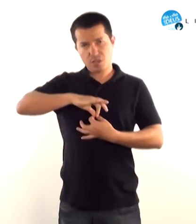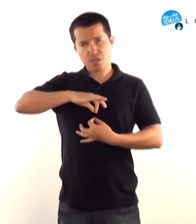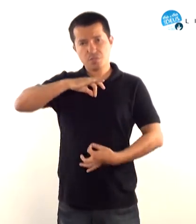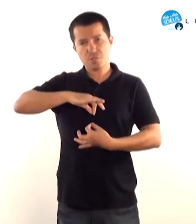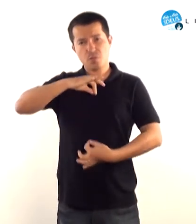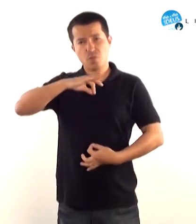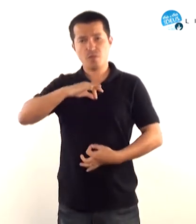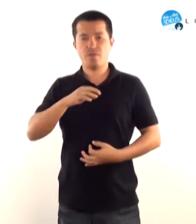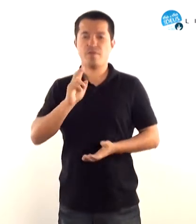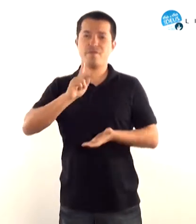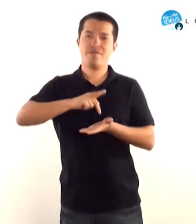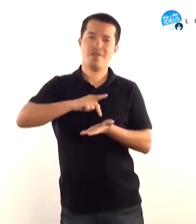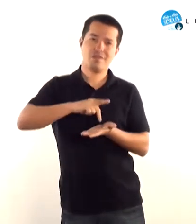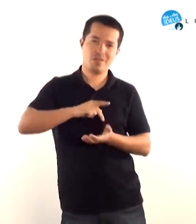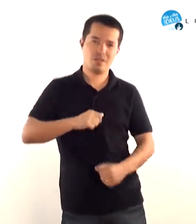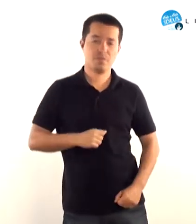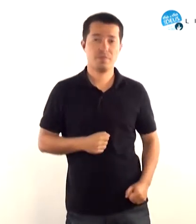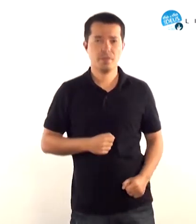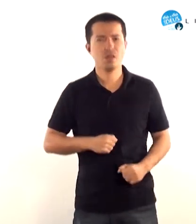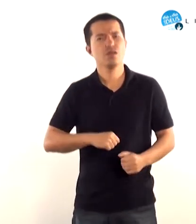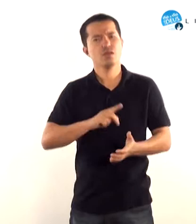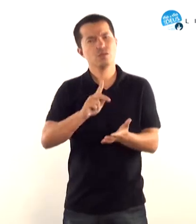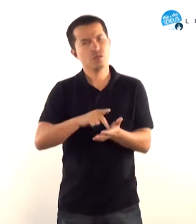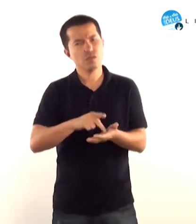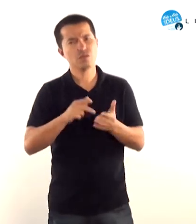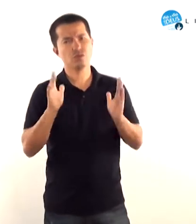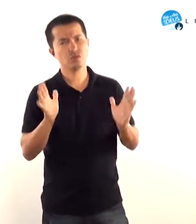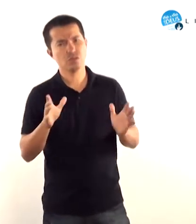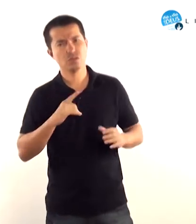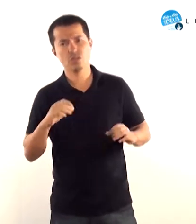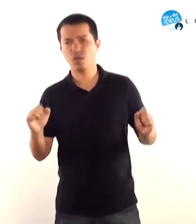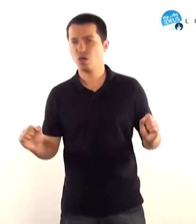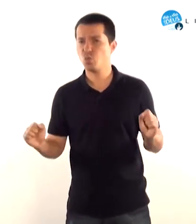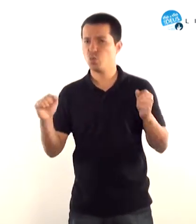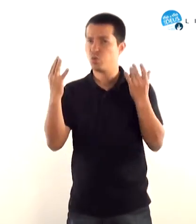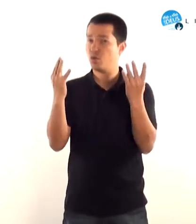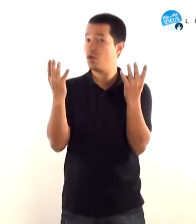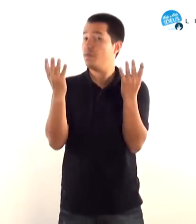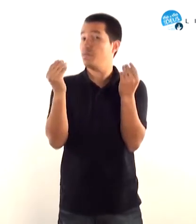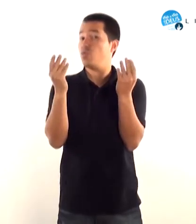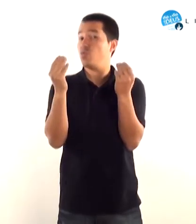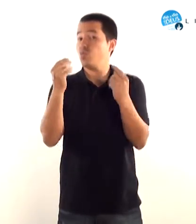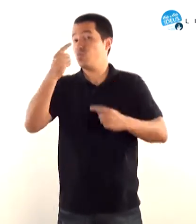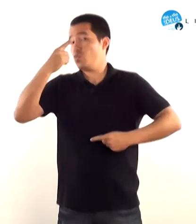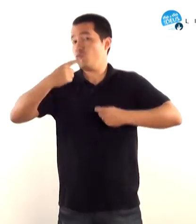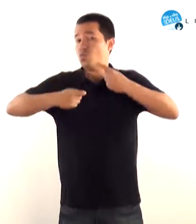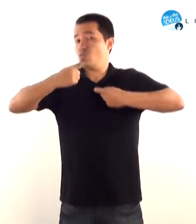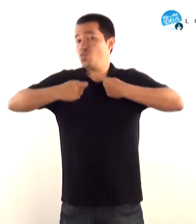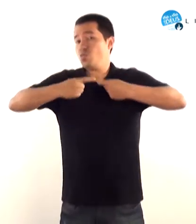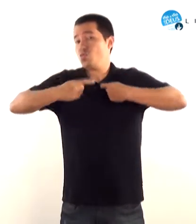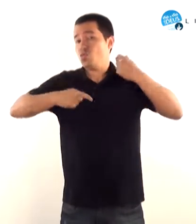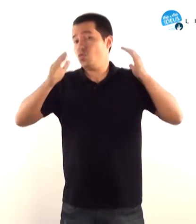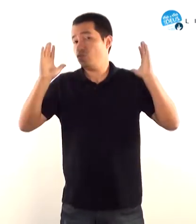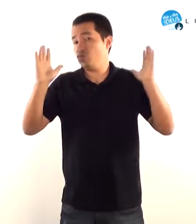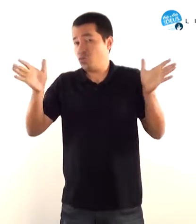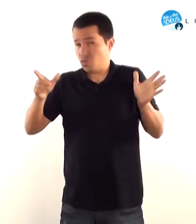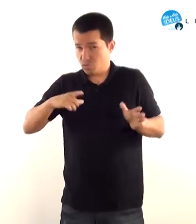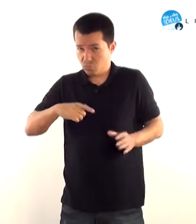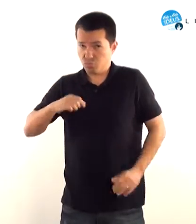espirituais. Com certeza, já havia acontecido muitas guerras na história, e